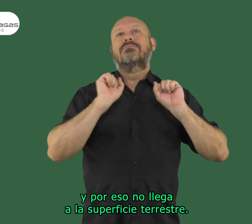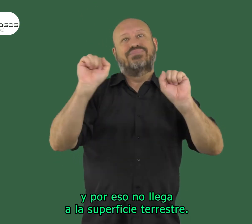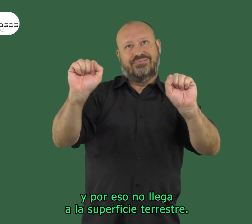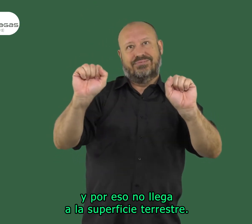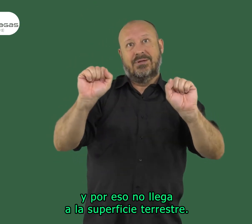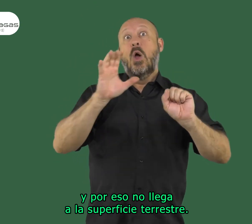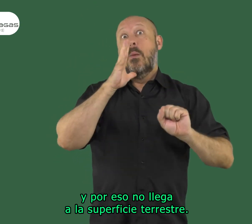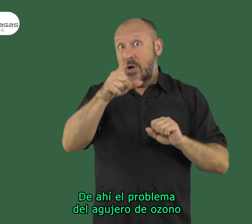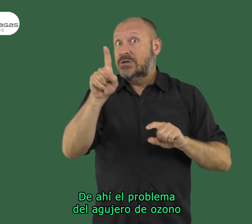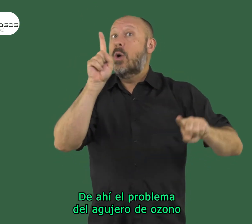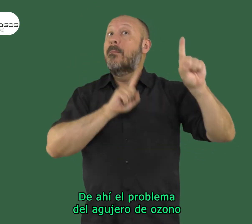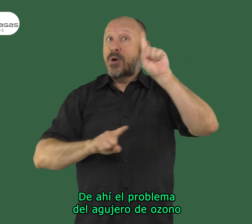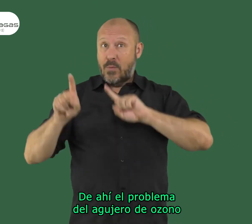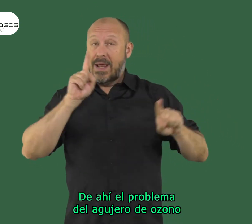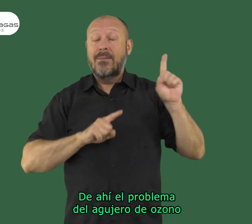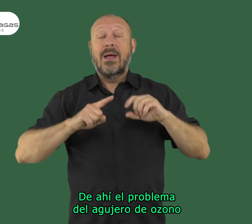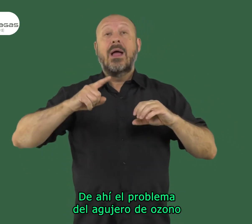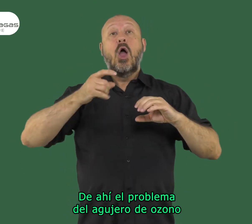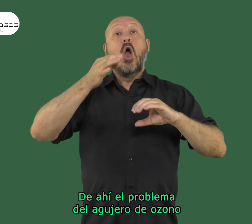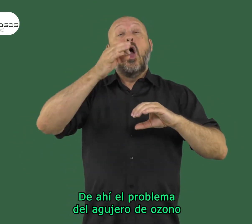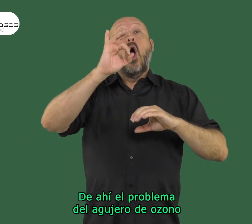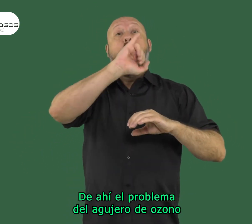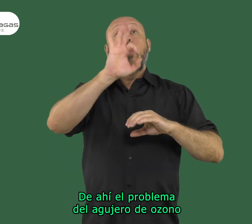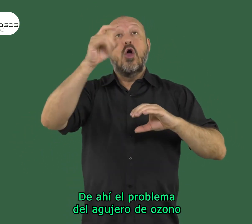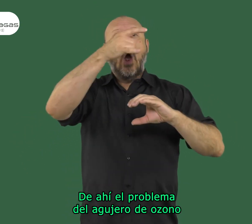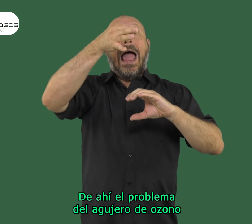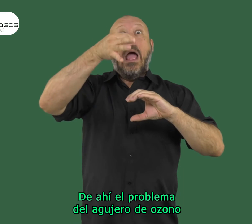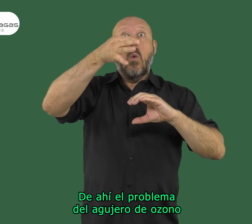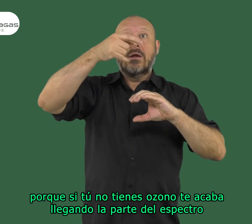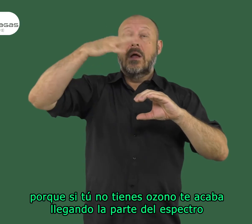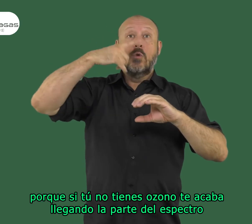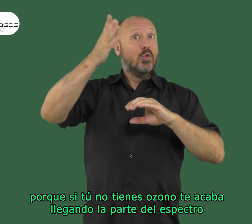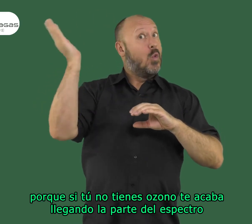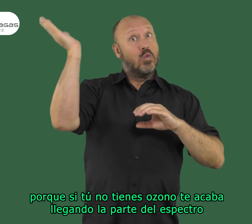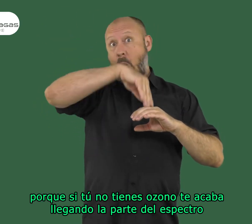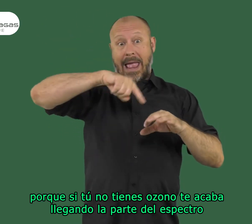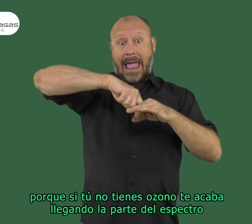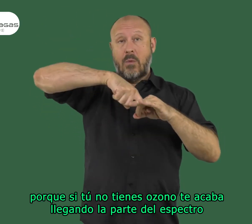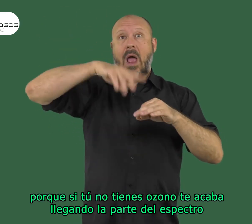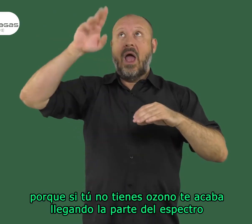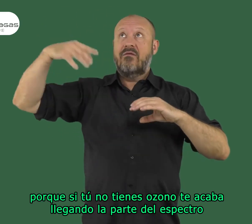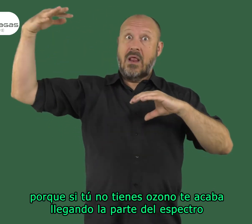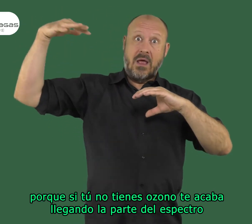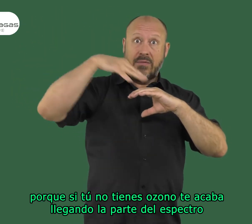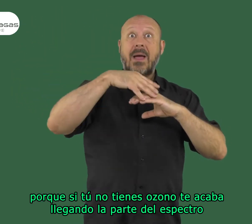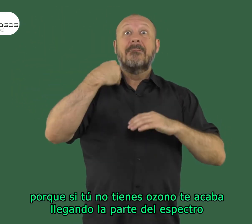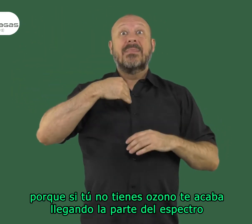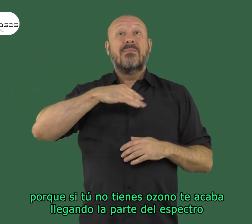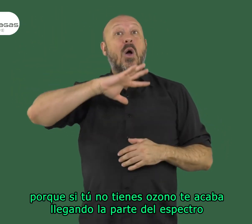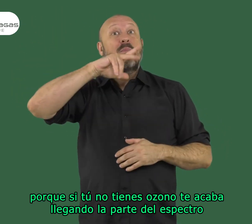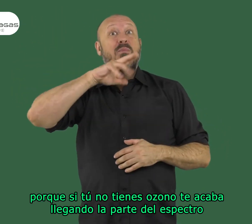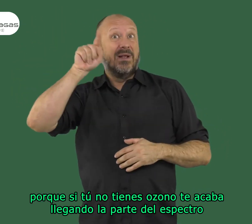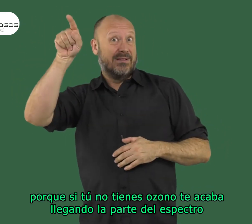la superficie terrestre. De ahí el problema del agujero de ozono, porque si tú no tienes ozono, te acaba